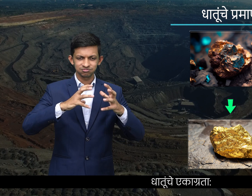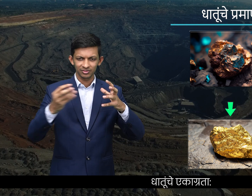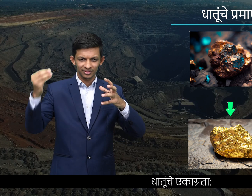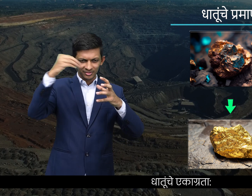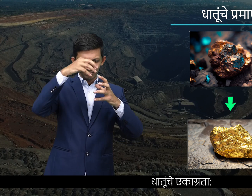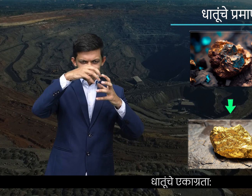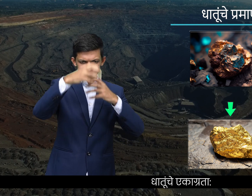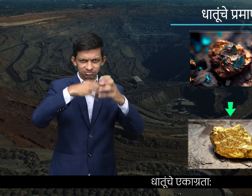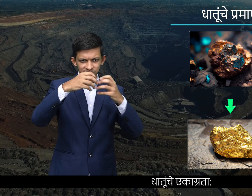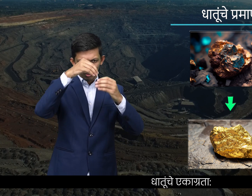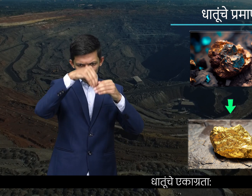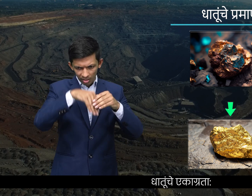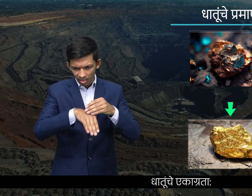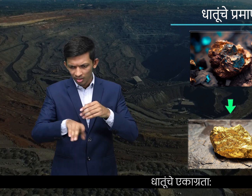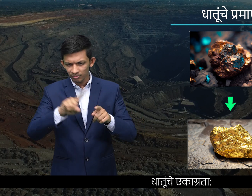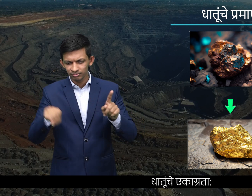धातूंचे एकाग्रता.